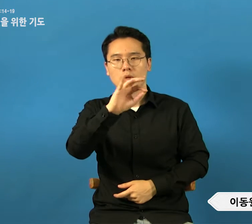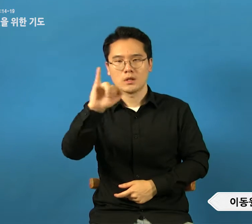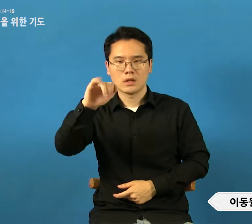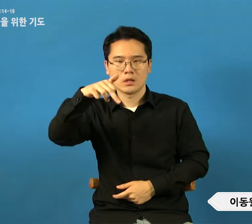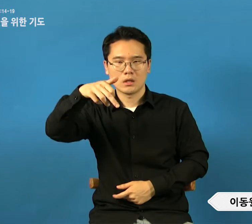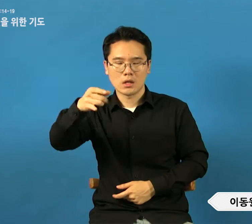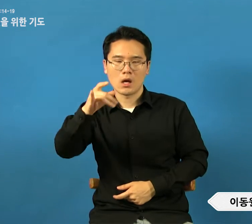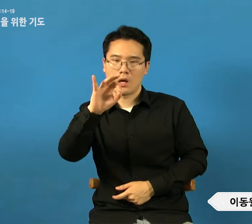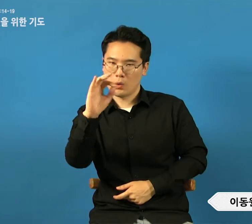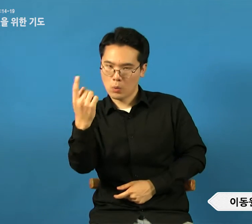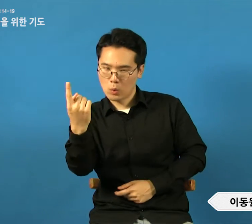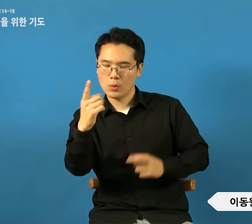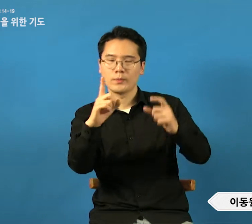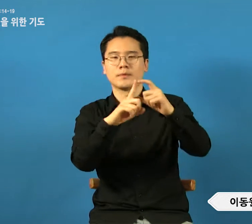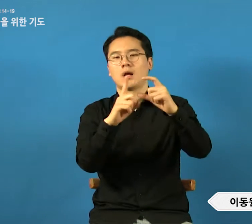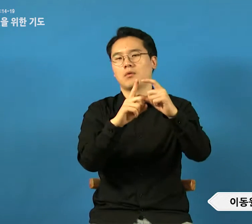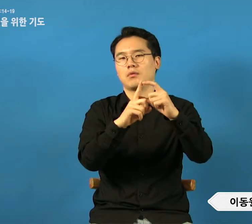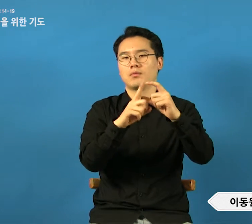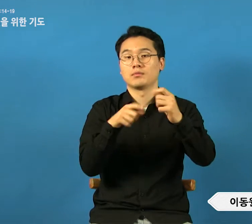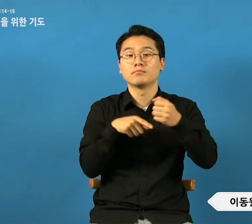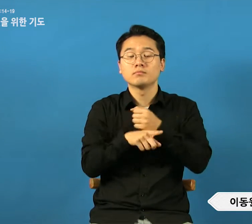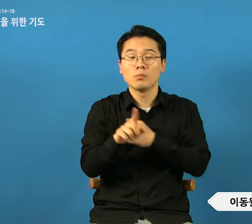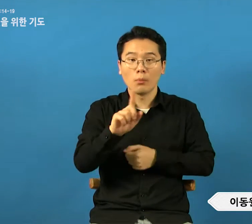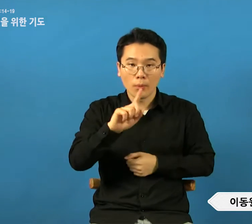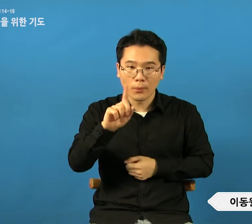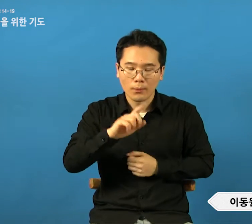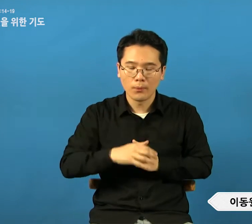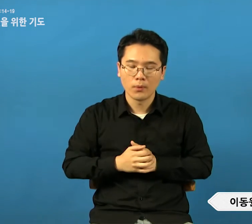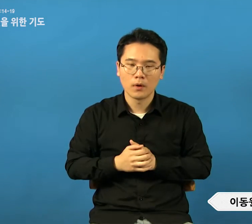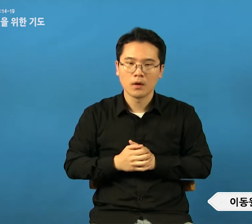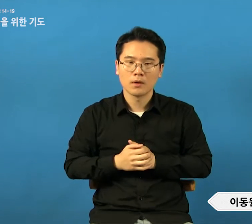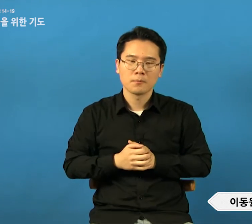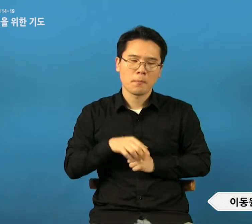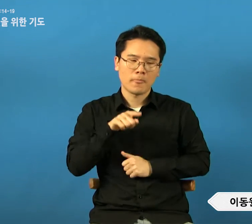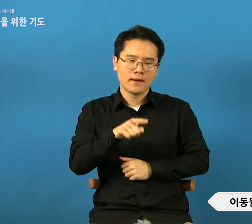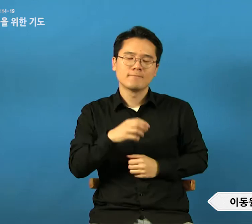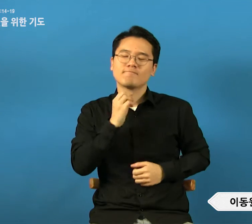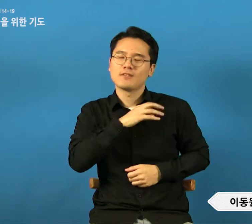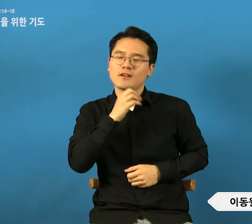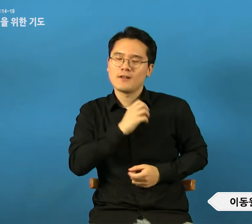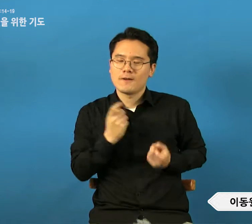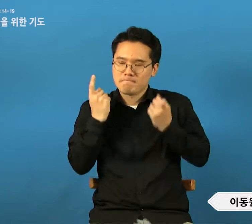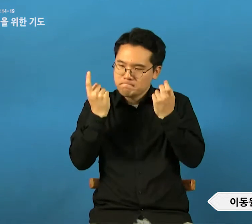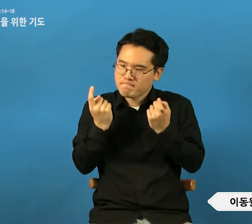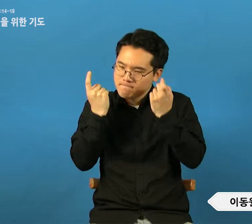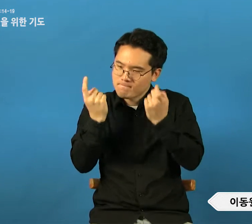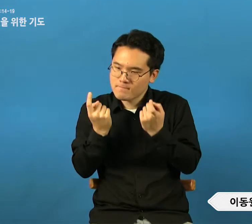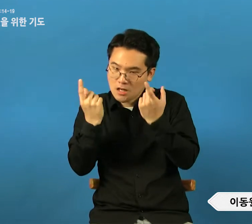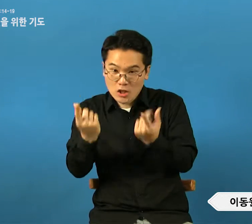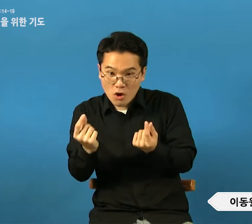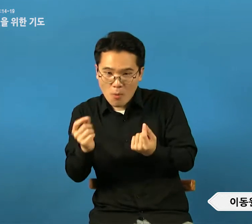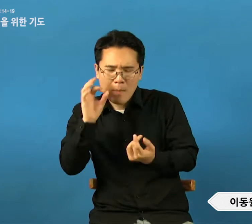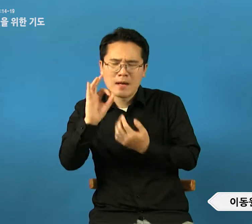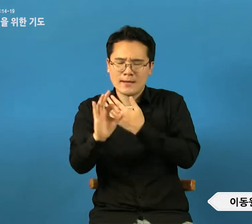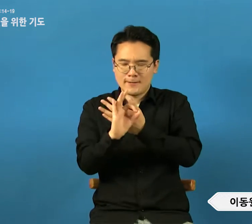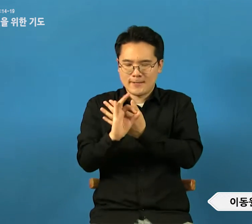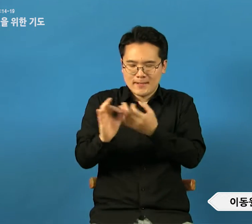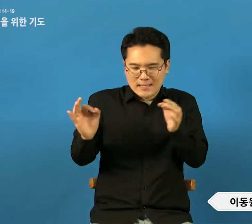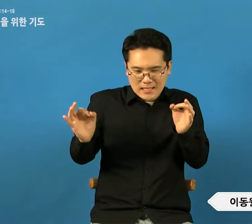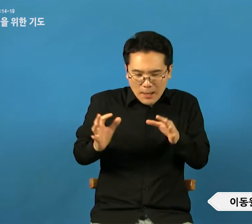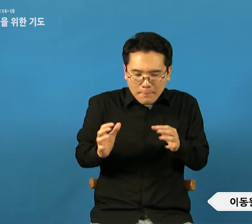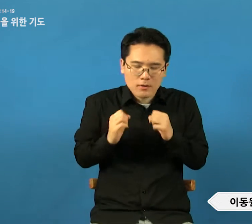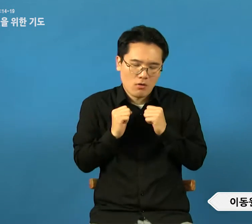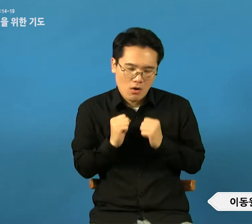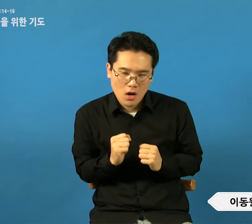파로이케오. 이것은 그냥 나그네처럼 일시적으로 거한다. 별로 영향을 끼치지 않고